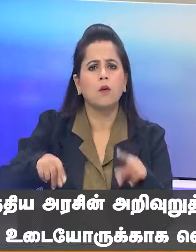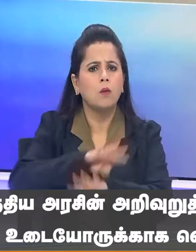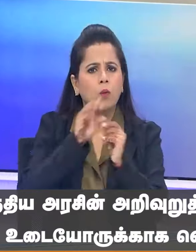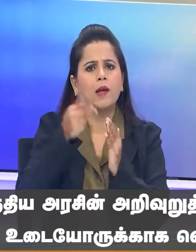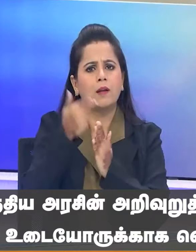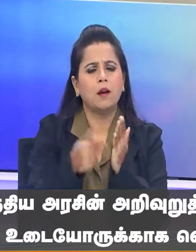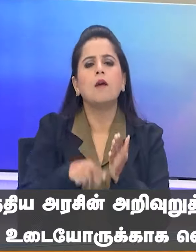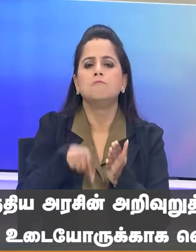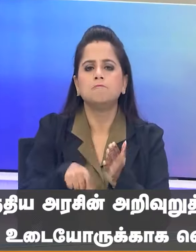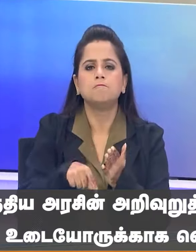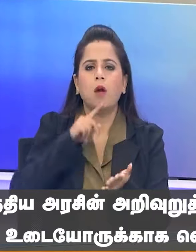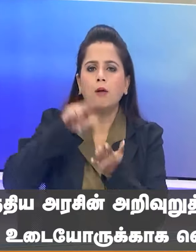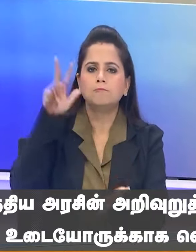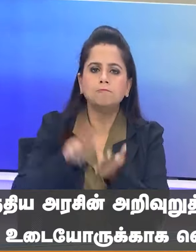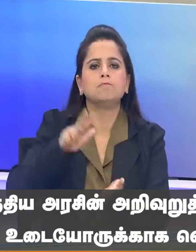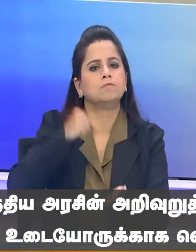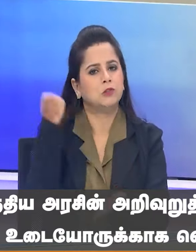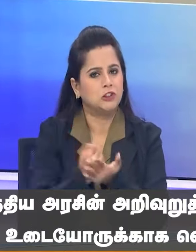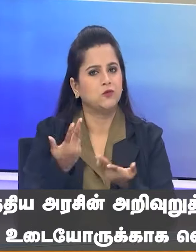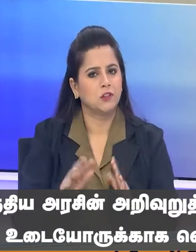नामों पर मोहर लगाई